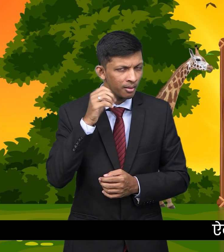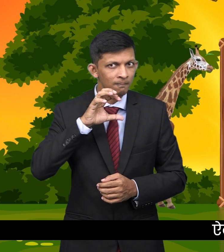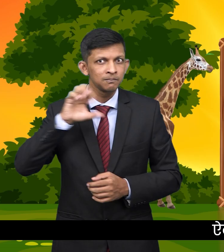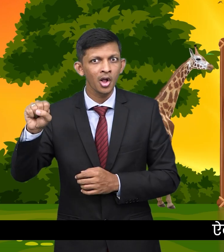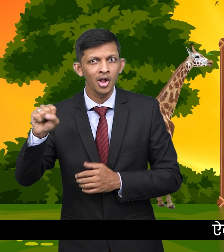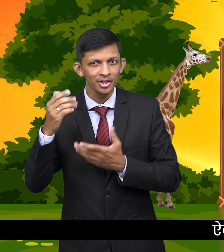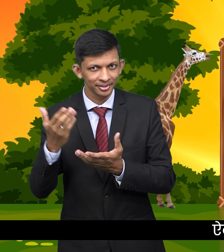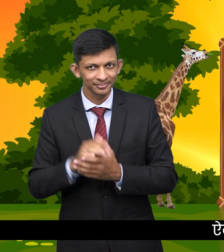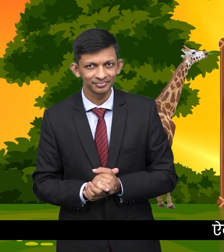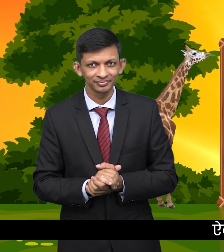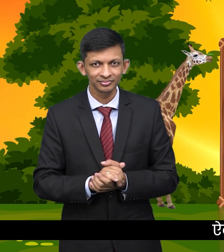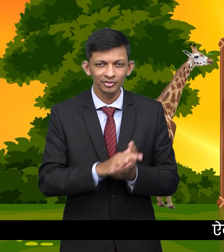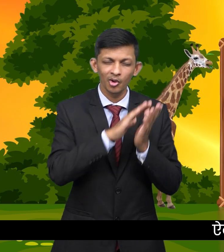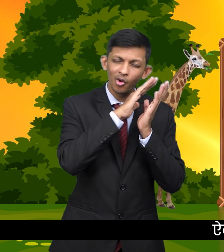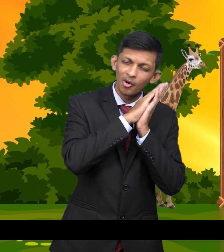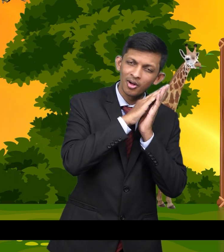ऐकण्याची जाणीव,